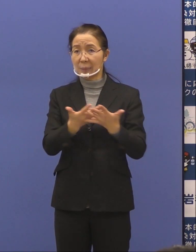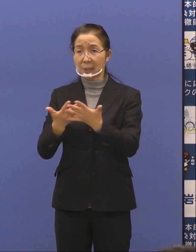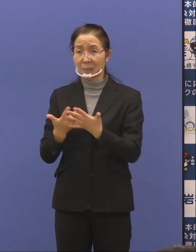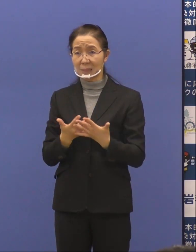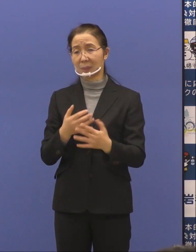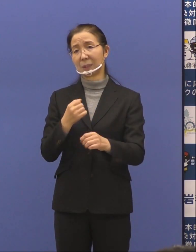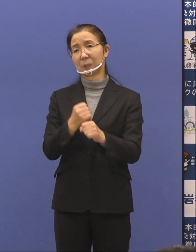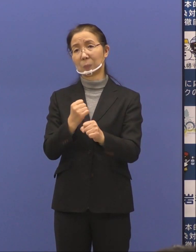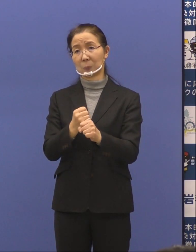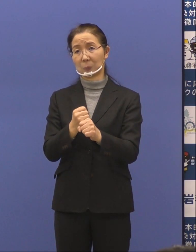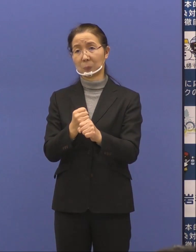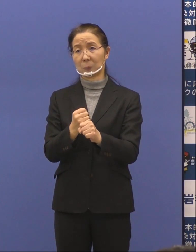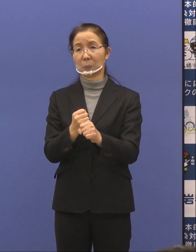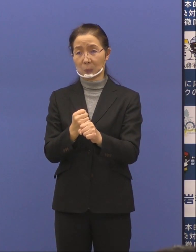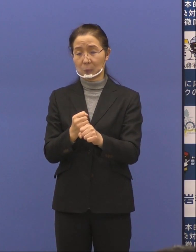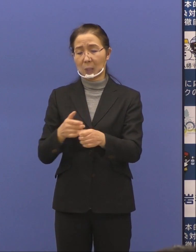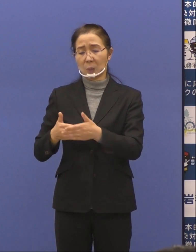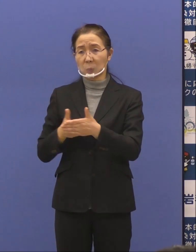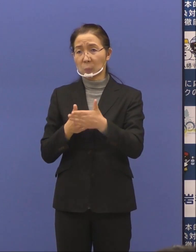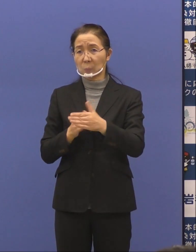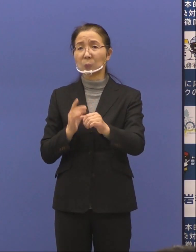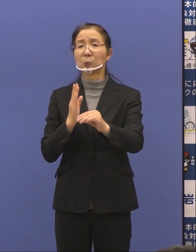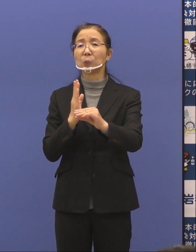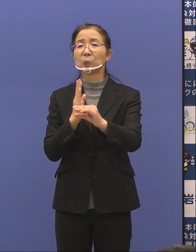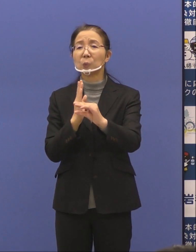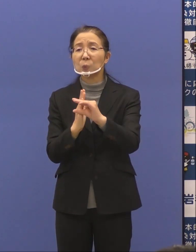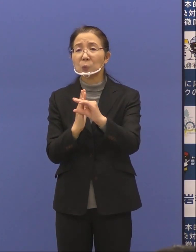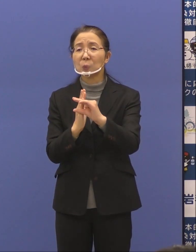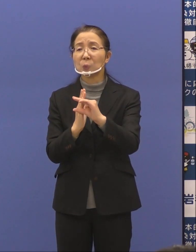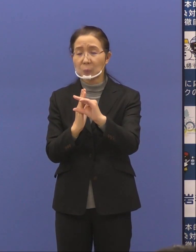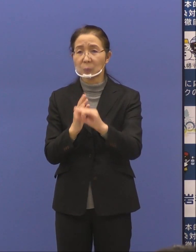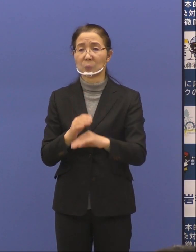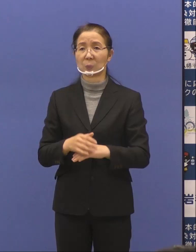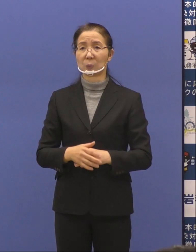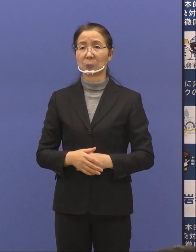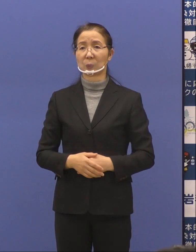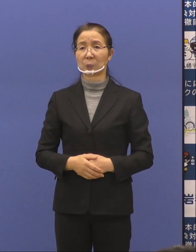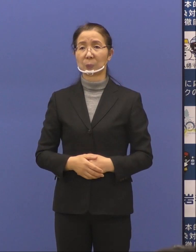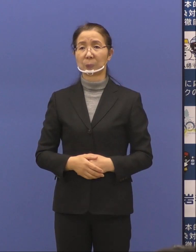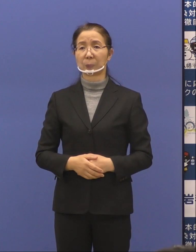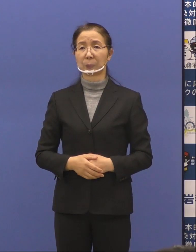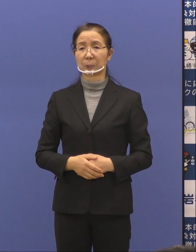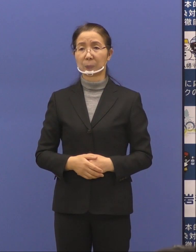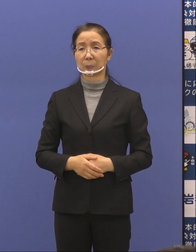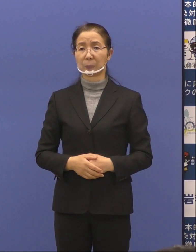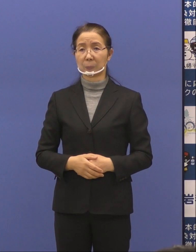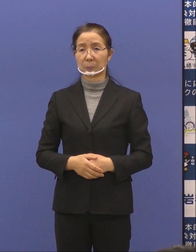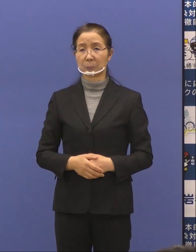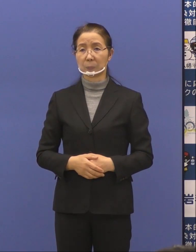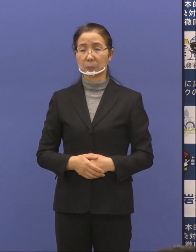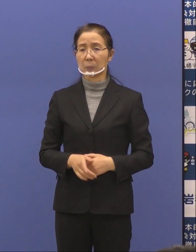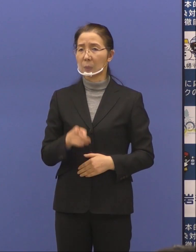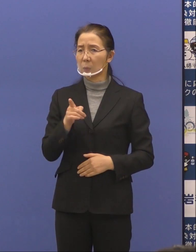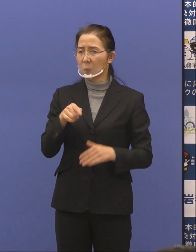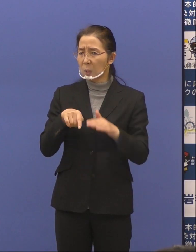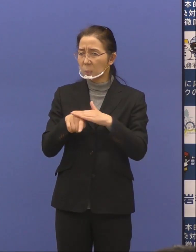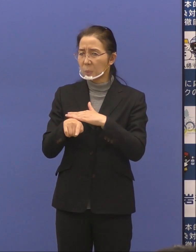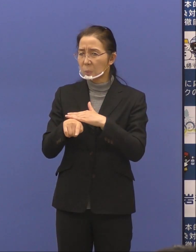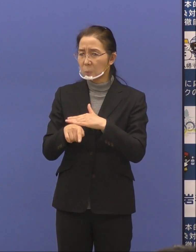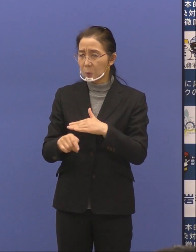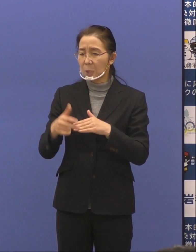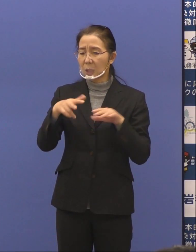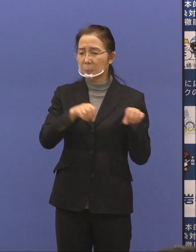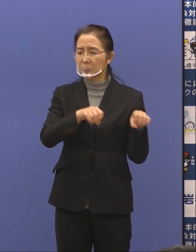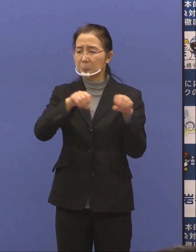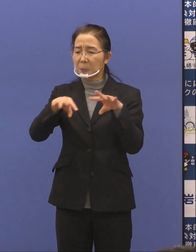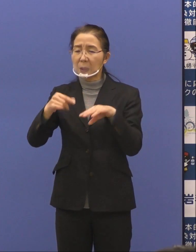くりというのにこう取り組んでいるところです。 連携は難しそう、移設への連携